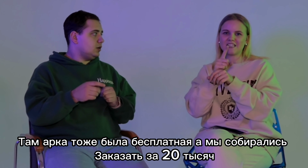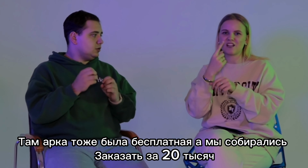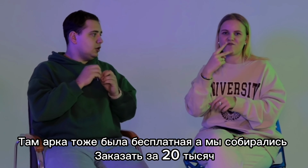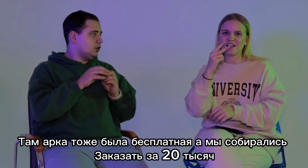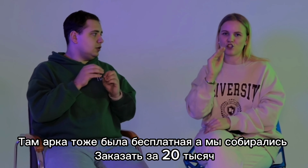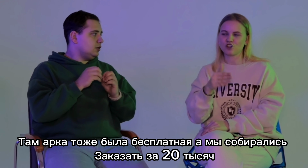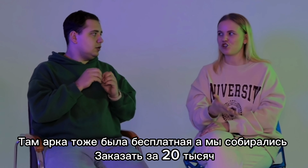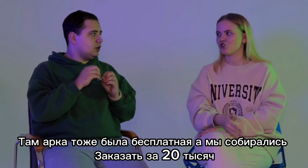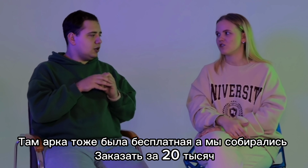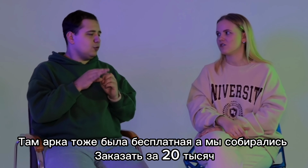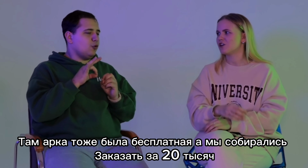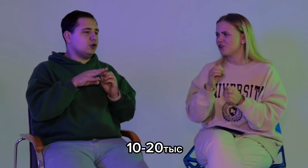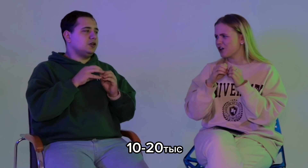это 20 тысяч.